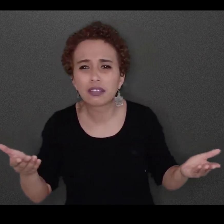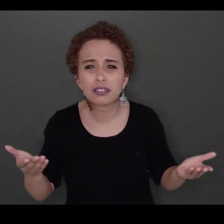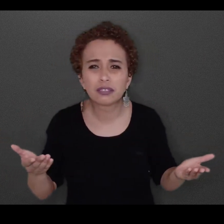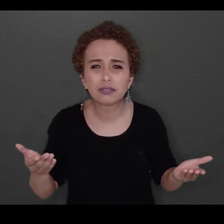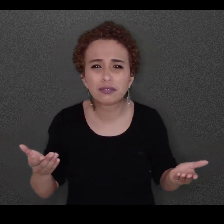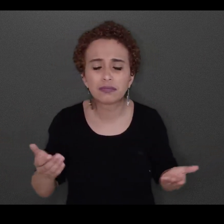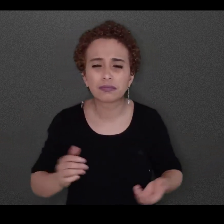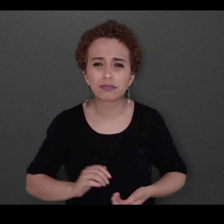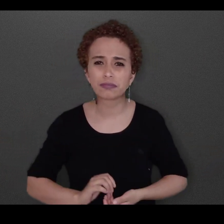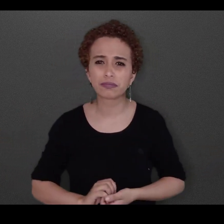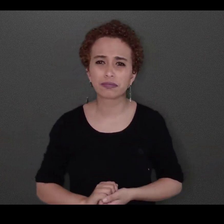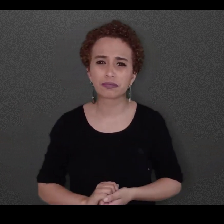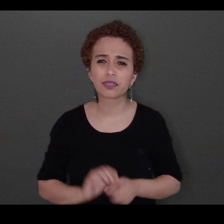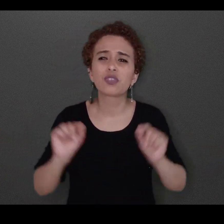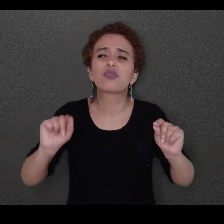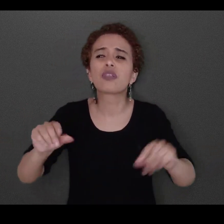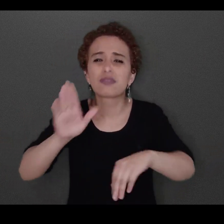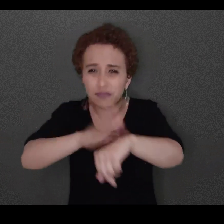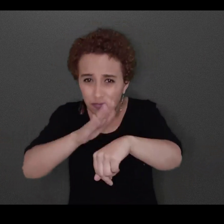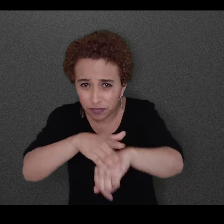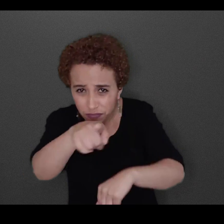O que você faz?